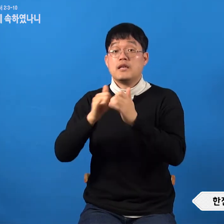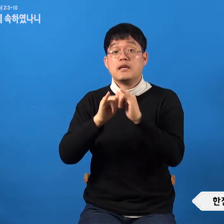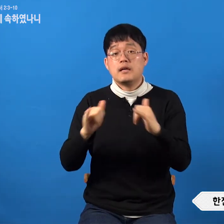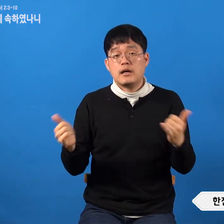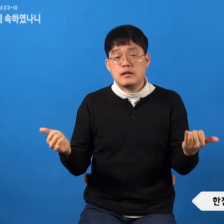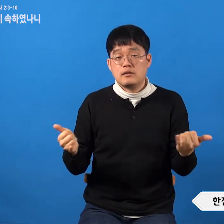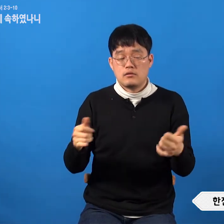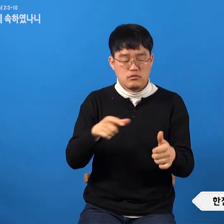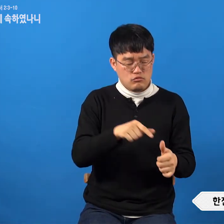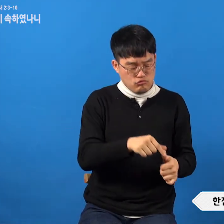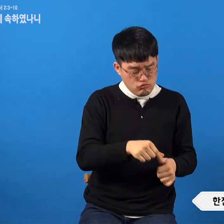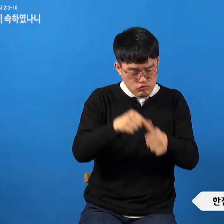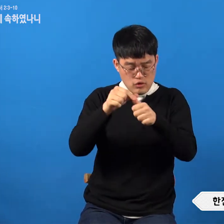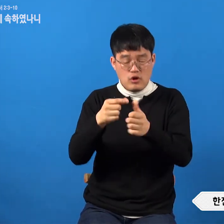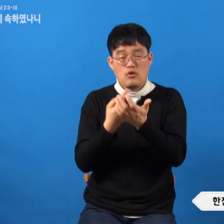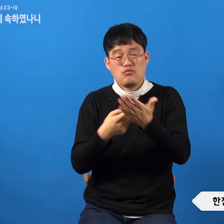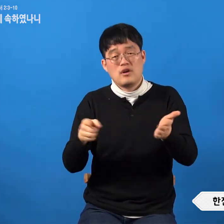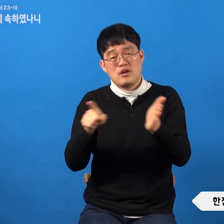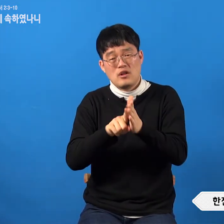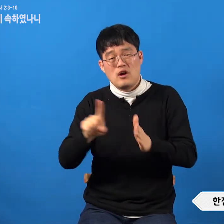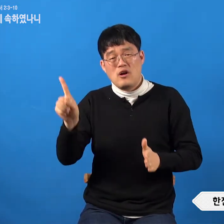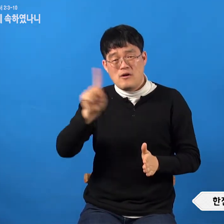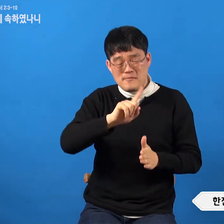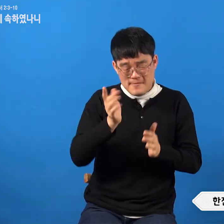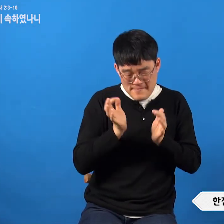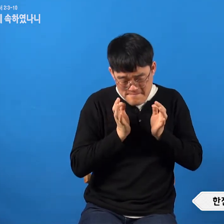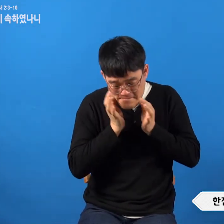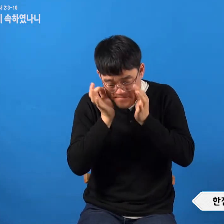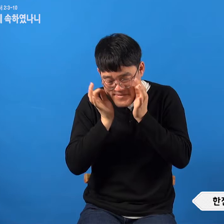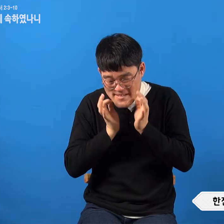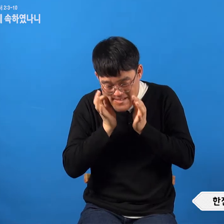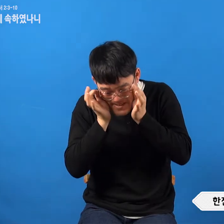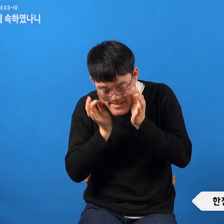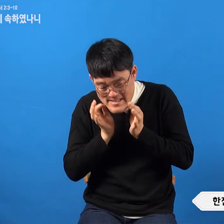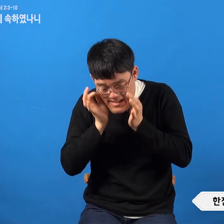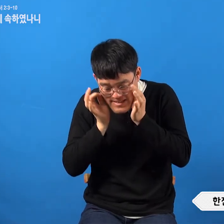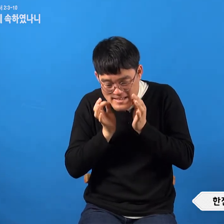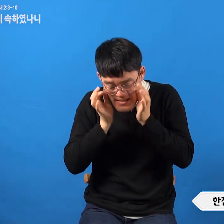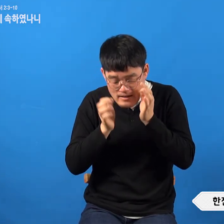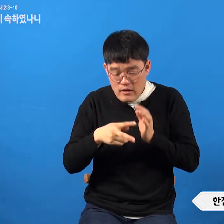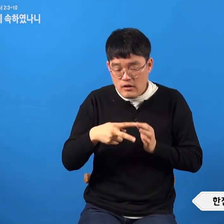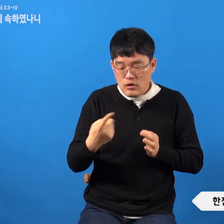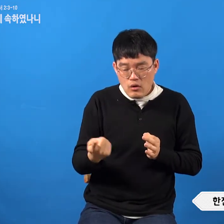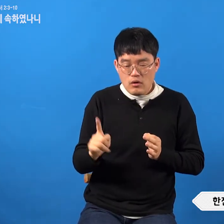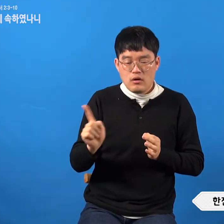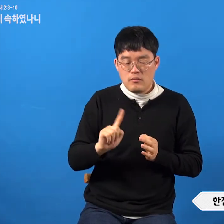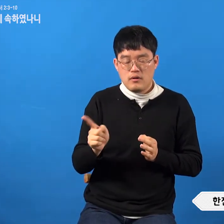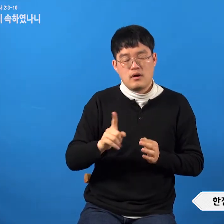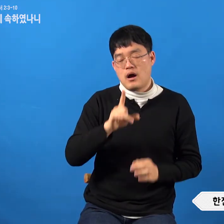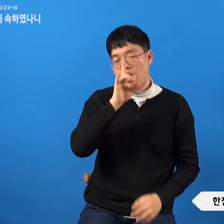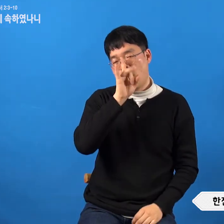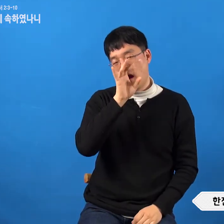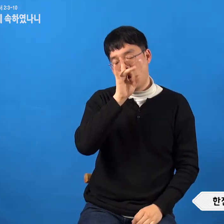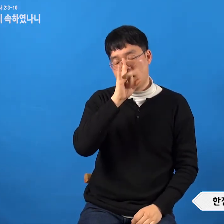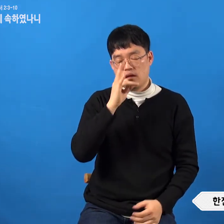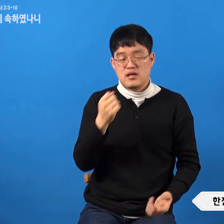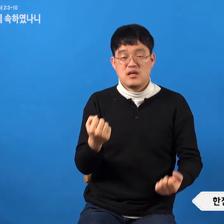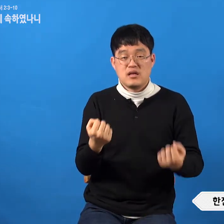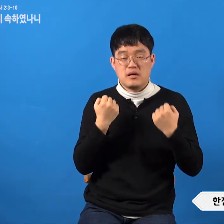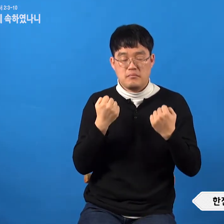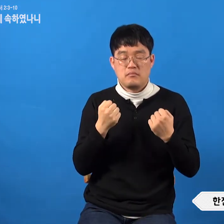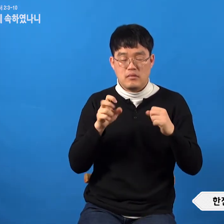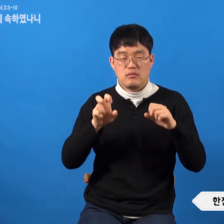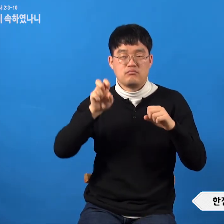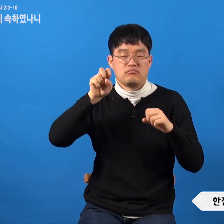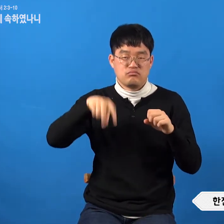인간은 구원을 위해서 어떤 일도 할 수 없는 무력한 존재라는 뜻입니다. 다른